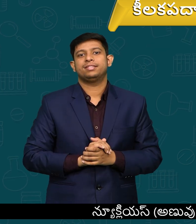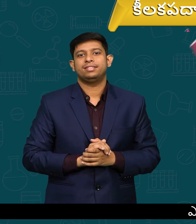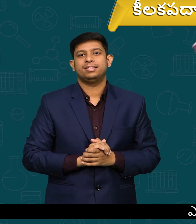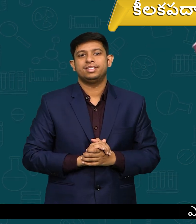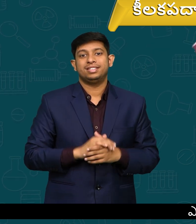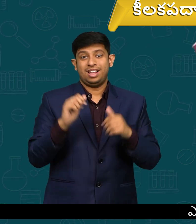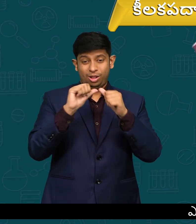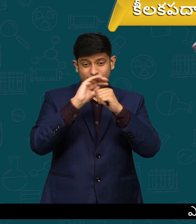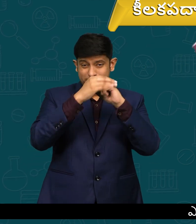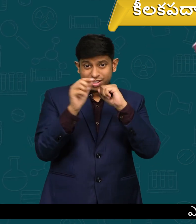ఎలక్ట్రాన్,